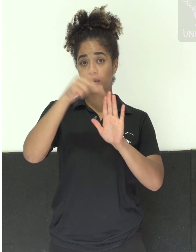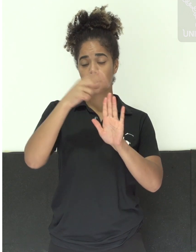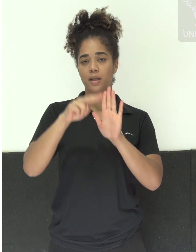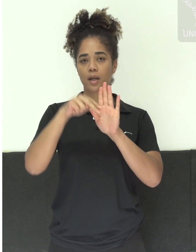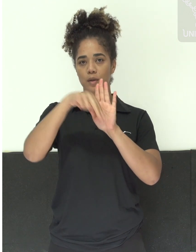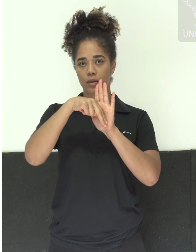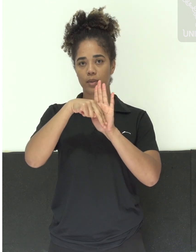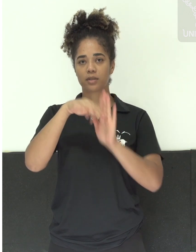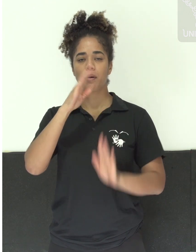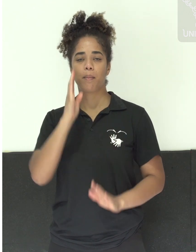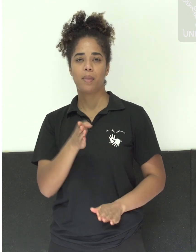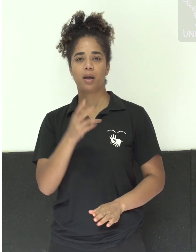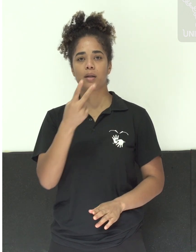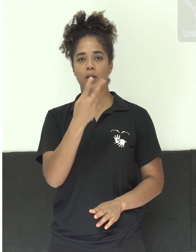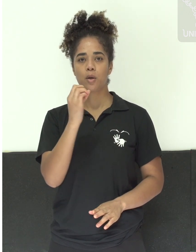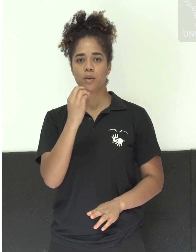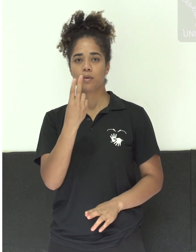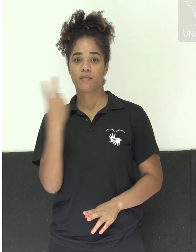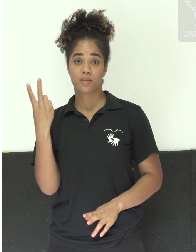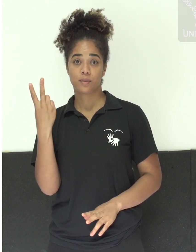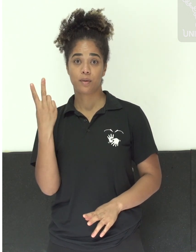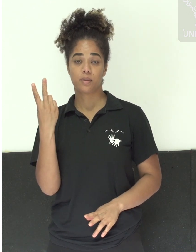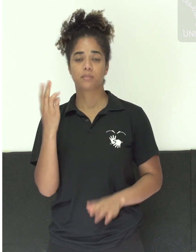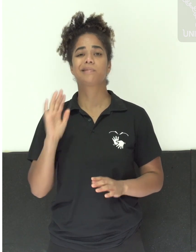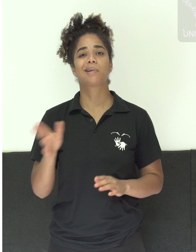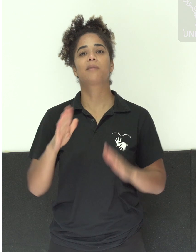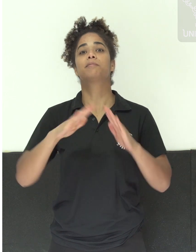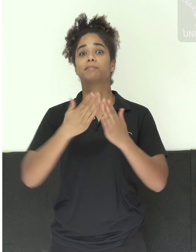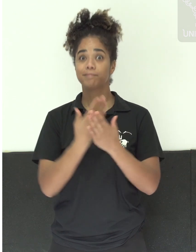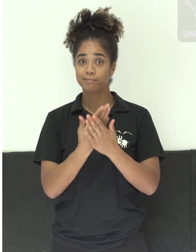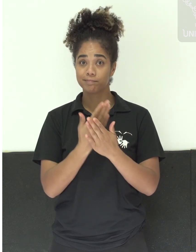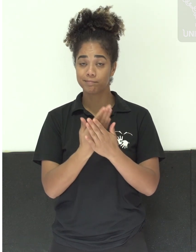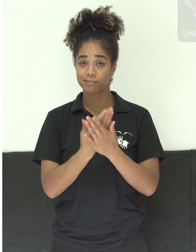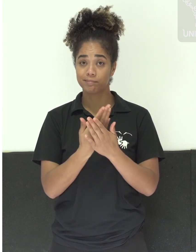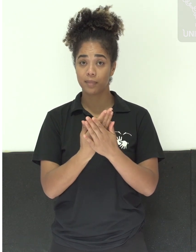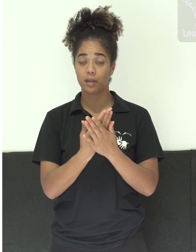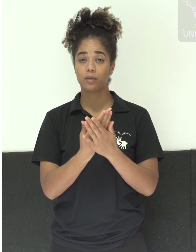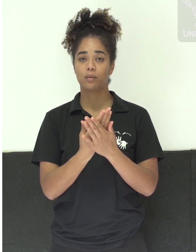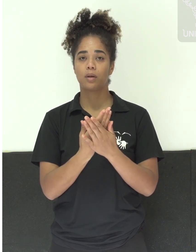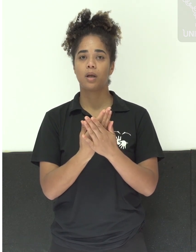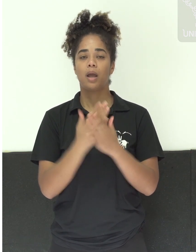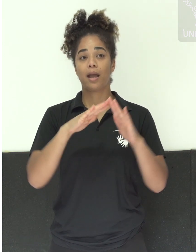18/2022, tenha cursado integralmente o ensino médio em escolas públicas.